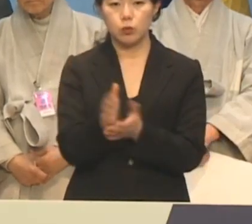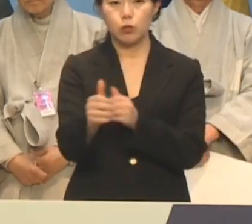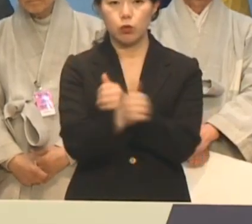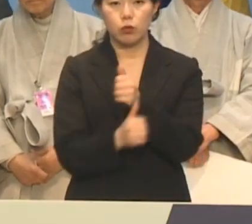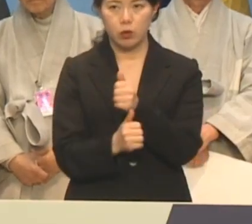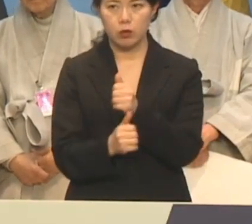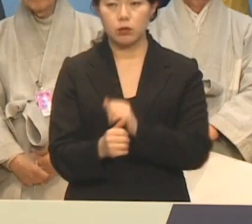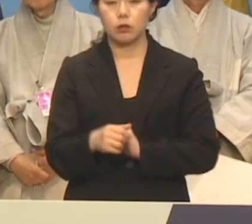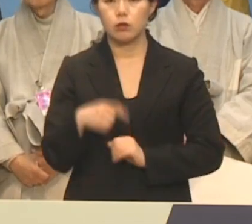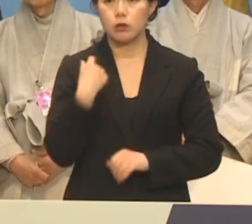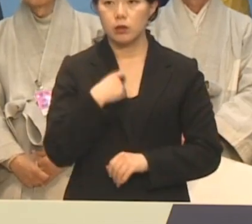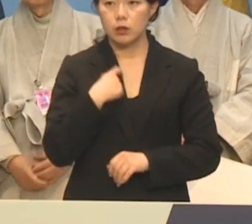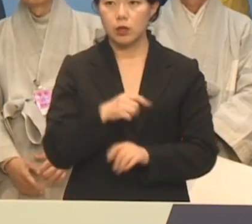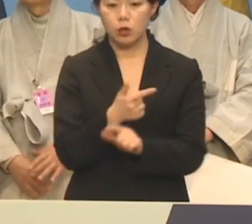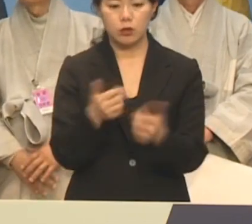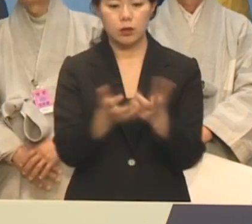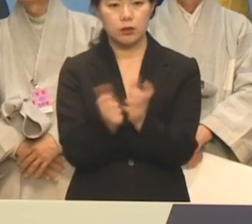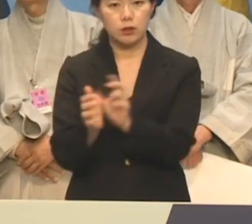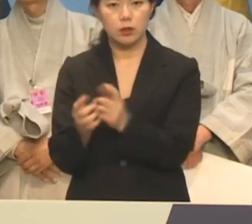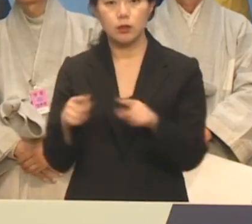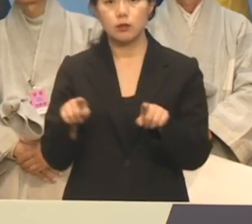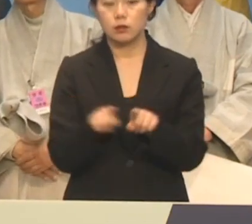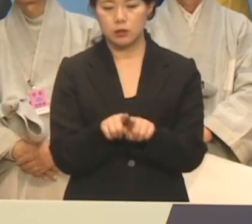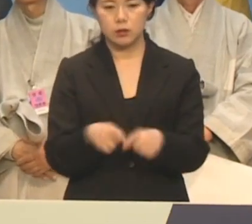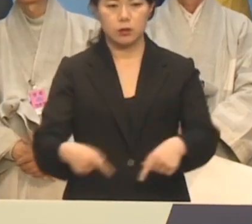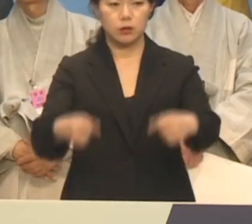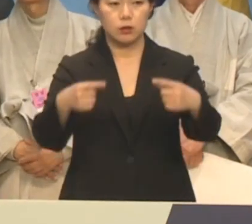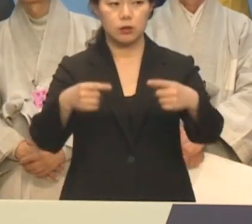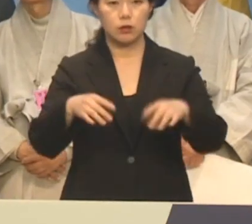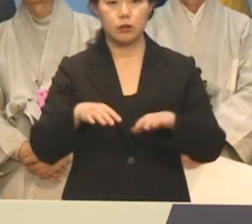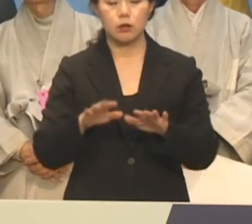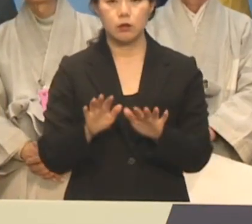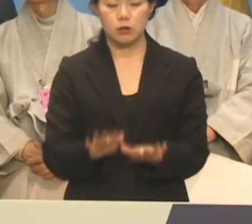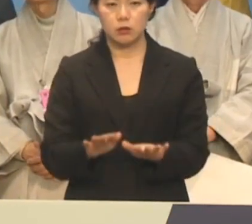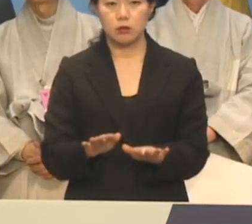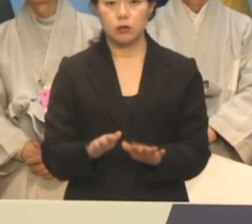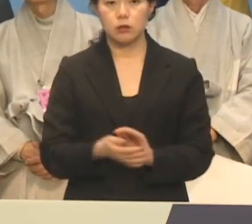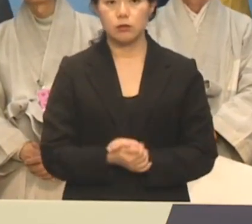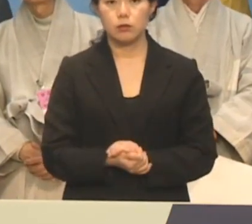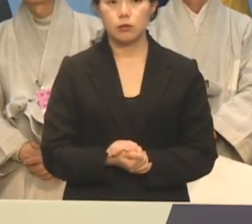사제단 외에 여러 단체들이 함께 이